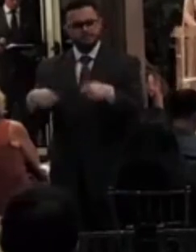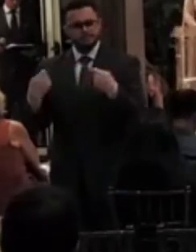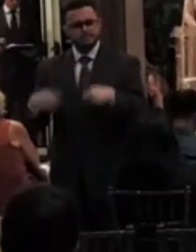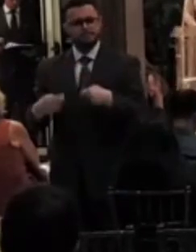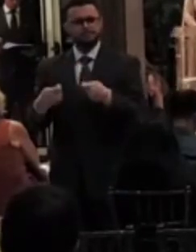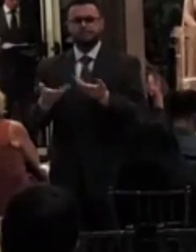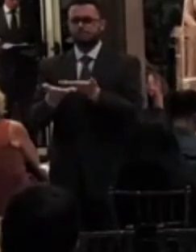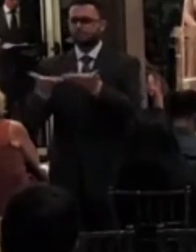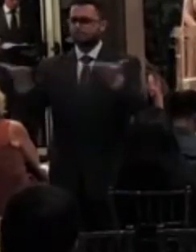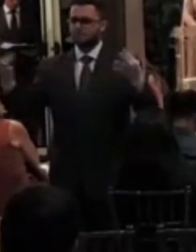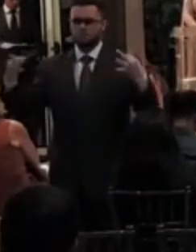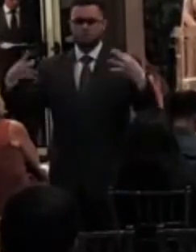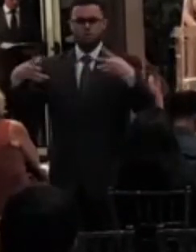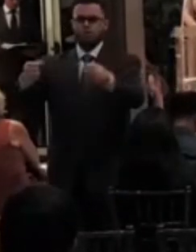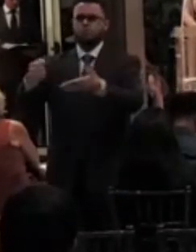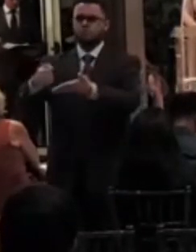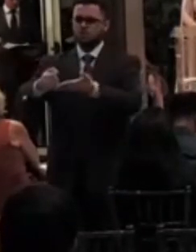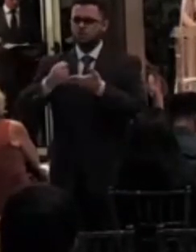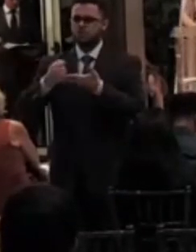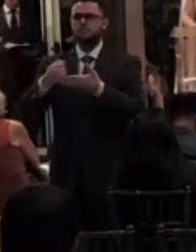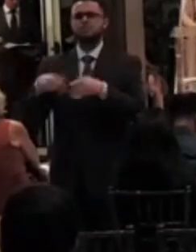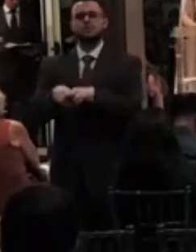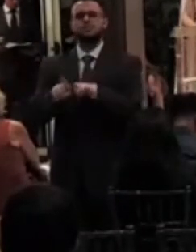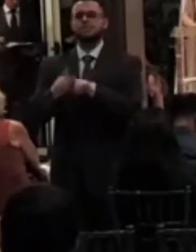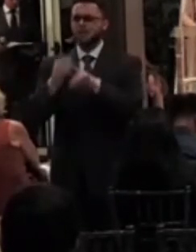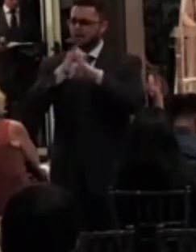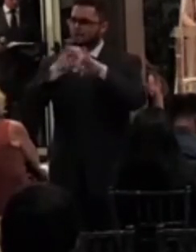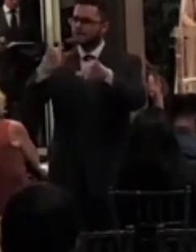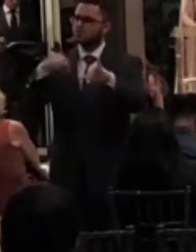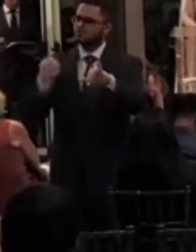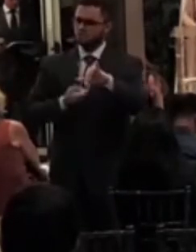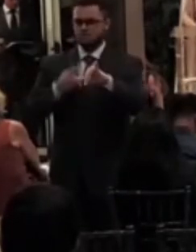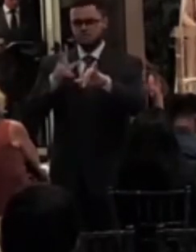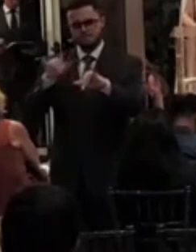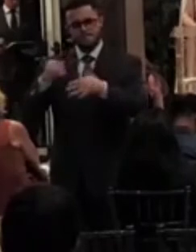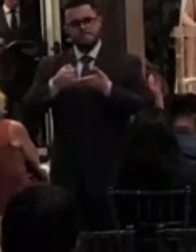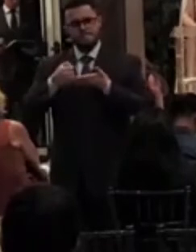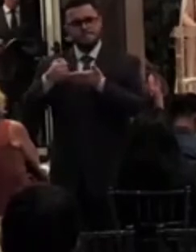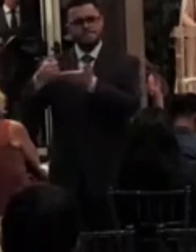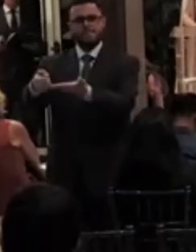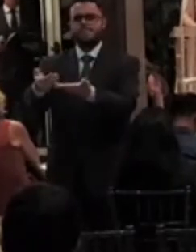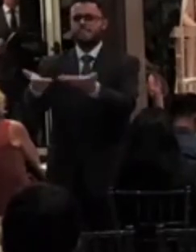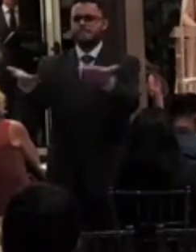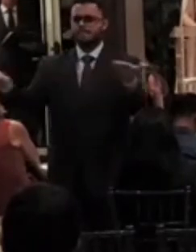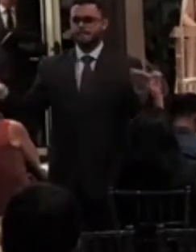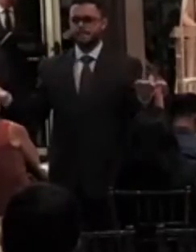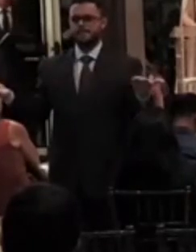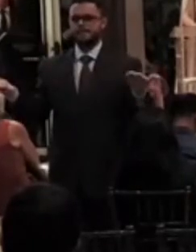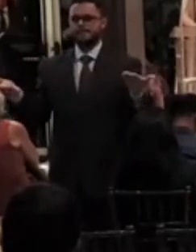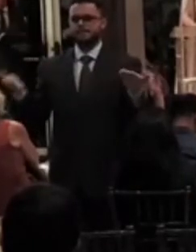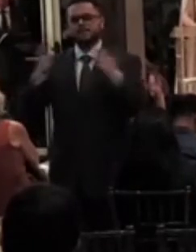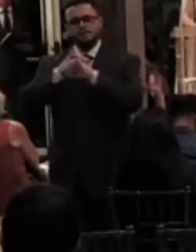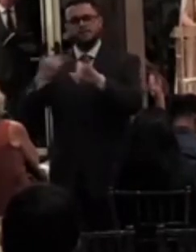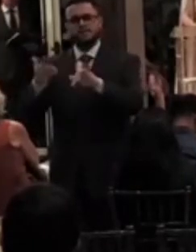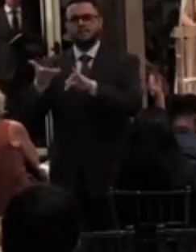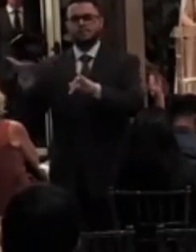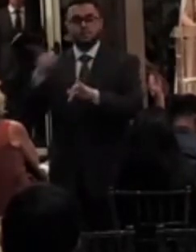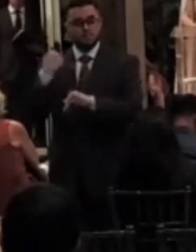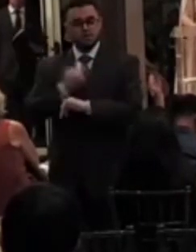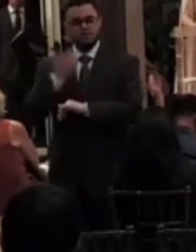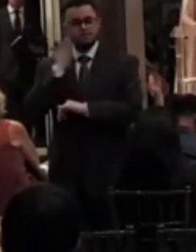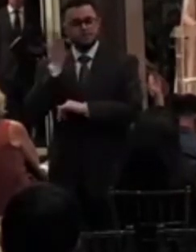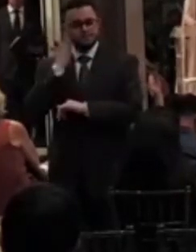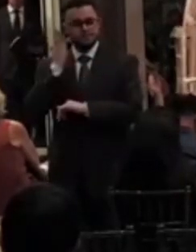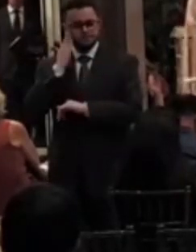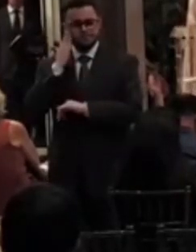e peço a vocês que contem também conosco. Digo uma coisa a vocês, nós